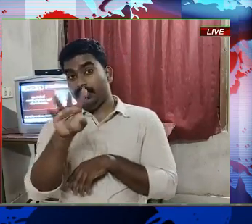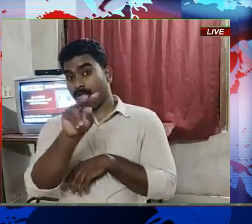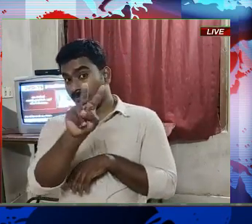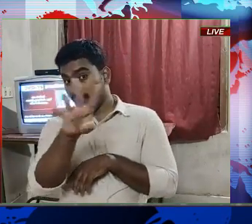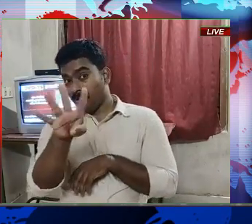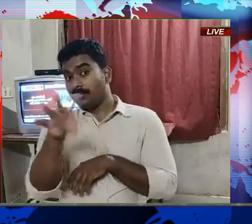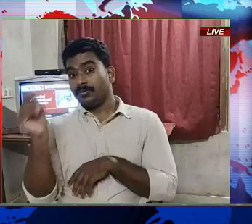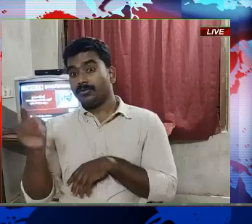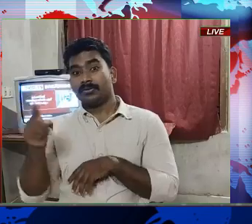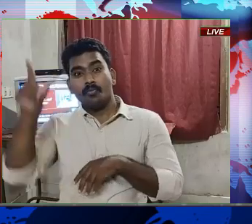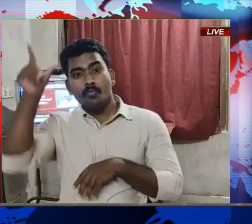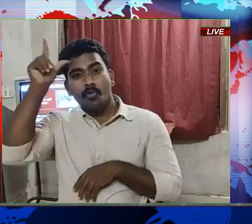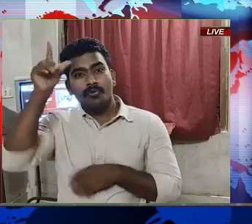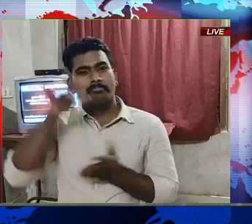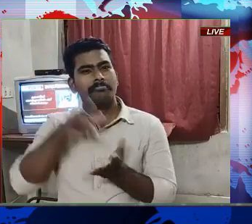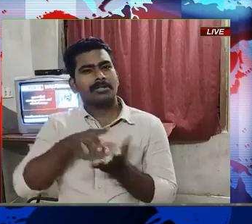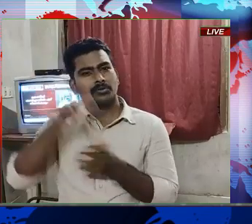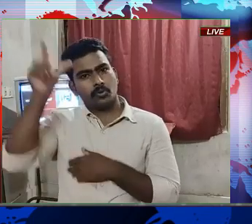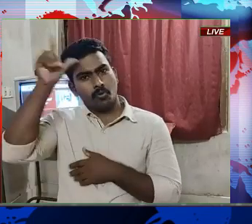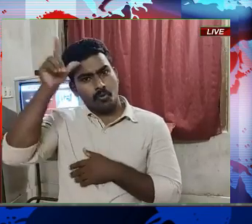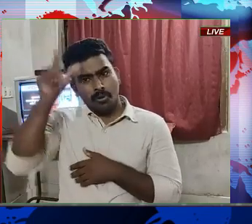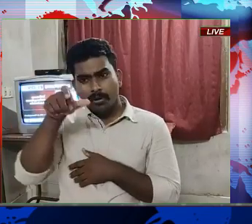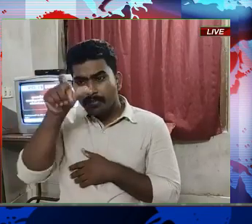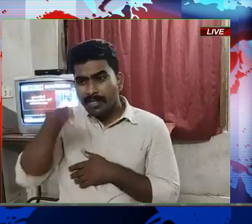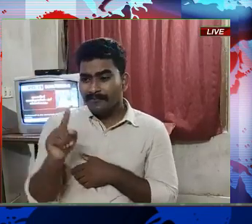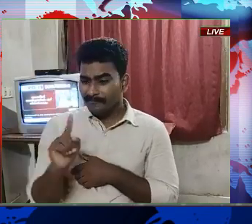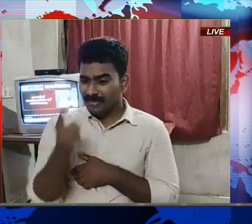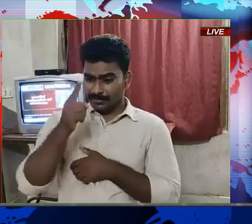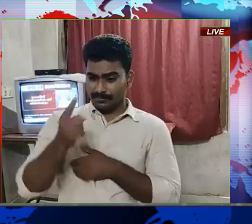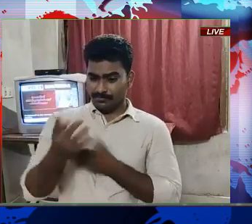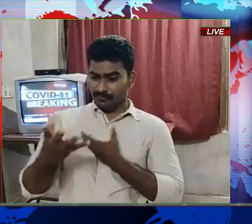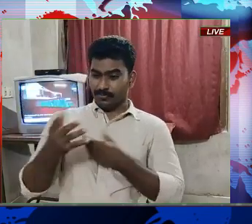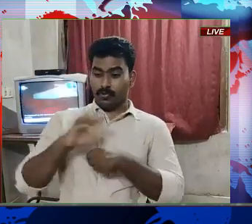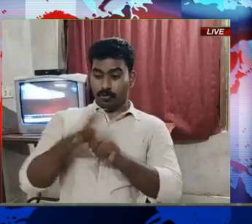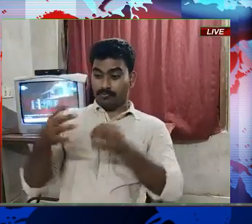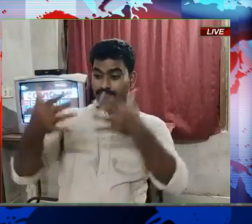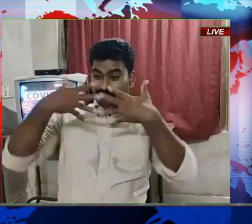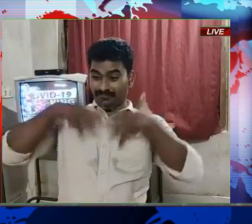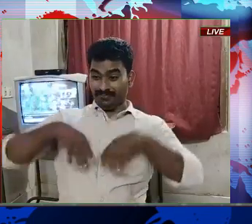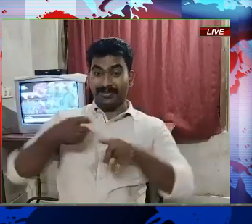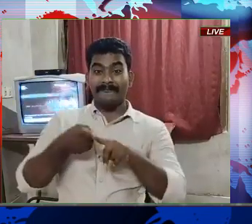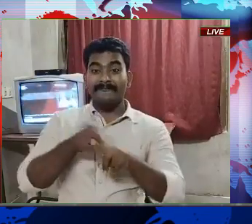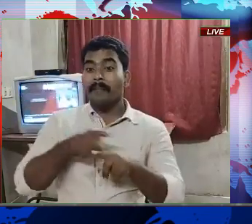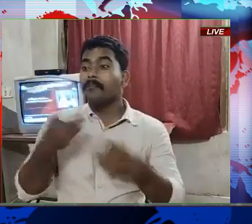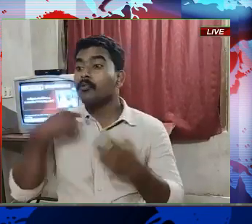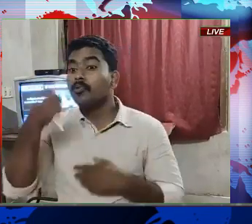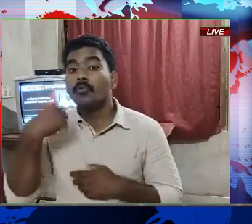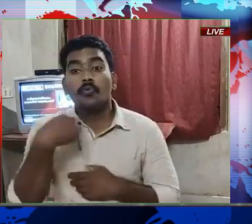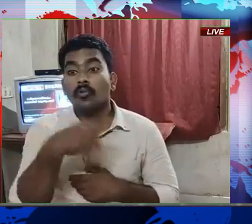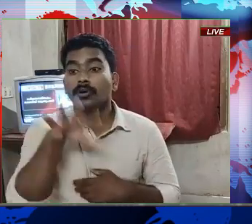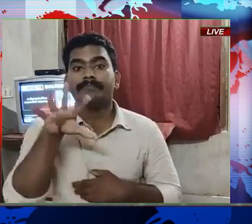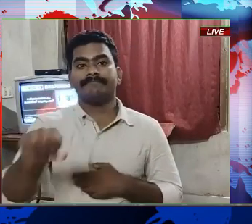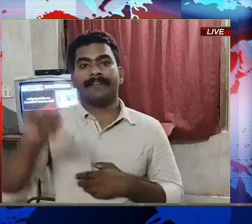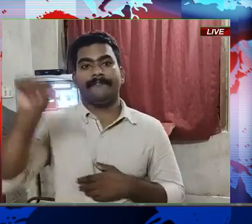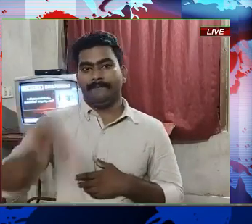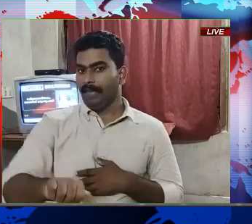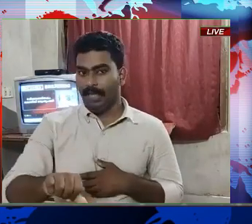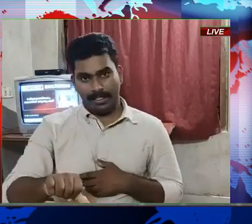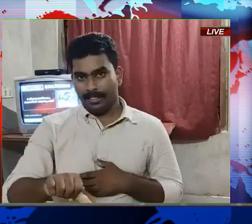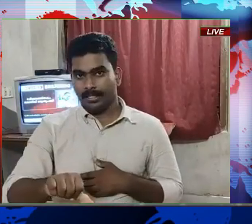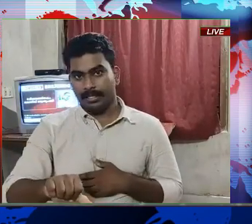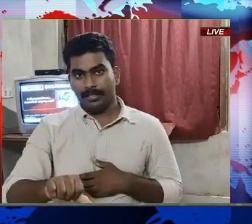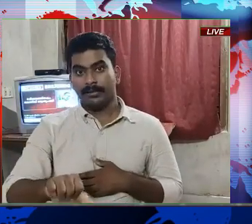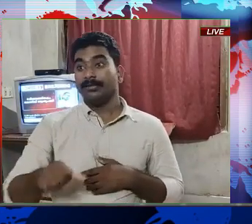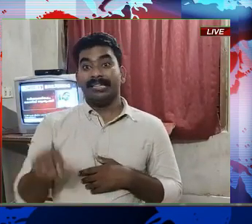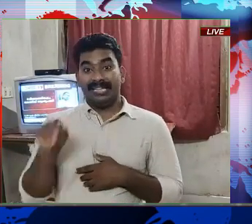സമ്പ്രദായം നമ്മളും ഇവിടെ സ്വീകരിച്ചു എന്ന് മാത്രമേ അതിനർത്ഥമുള്ളൂ. അതിൻ്റെ അർത്ഥം ആരെയും നിർബന്ധിച്ച് നിങ്ങൾ ഈ സർട്ടിഫിക്കറ്റ് കൊടുത്തോളണം